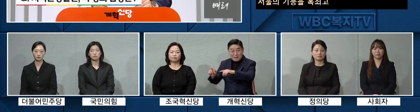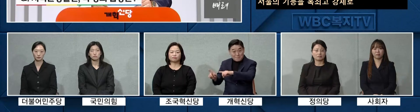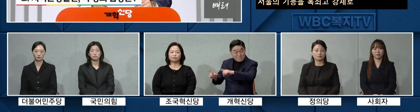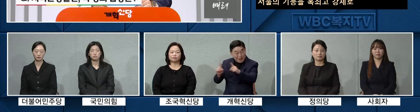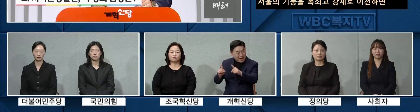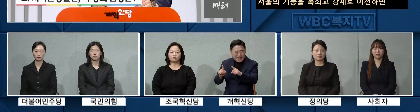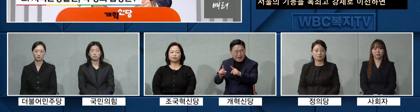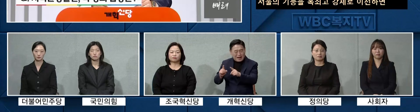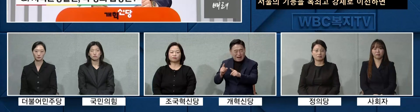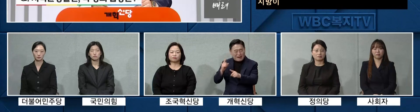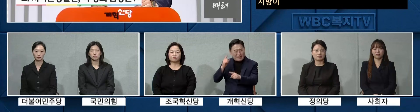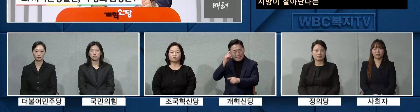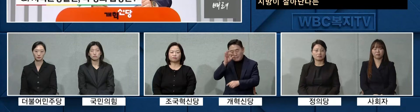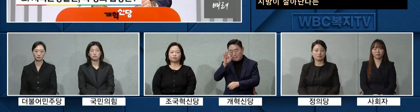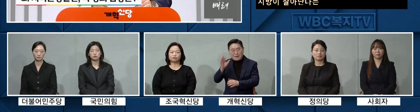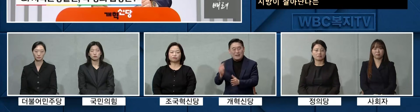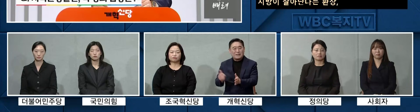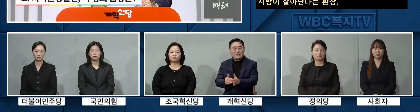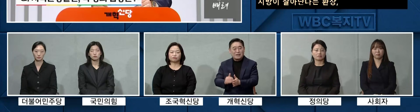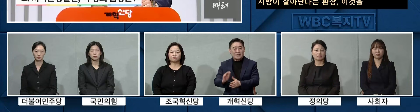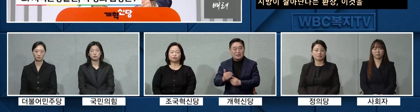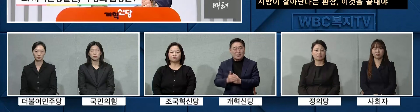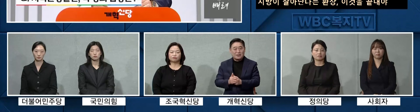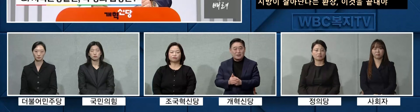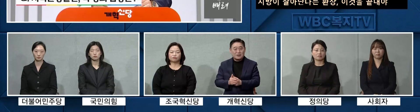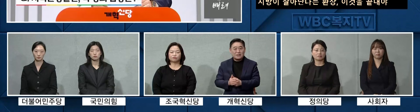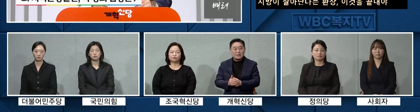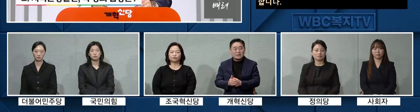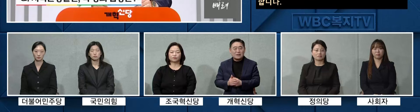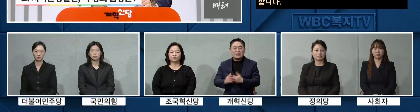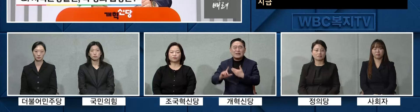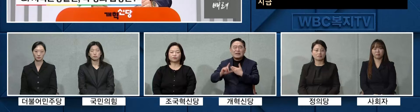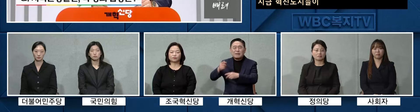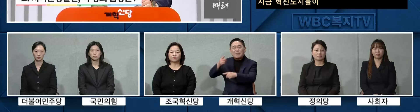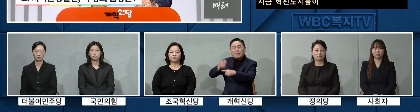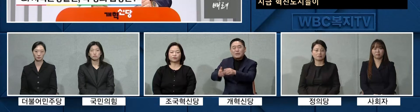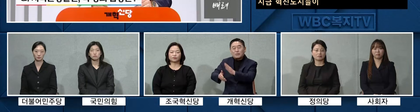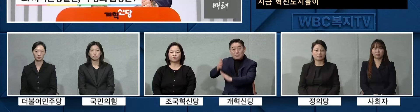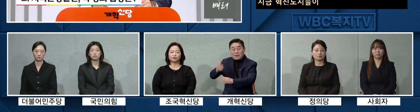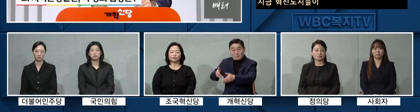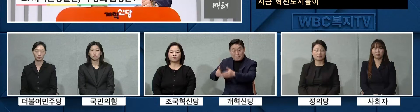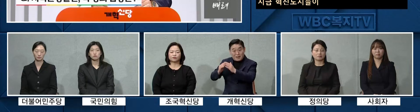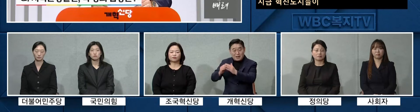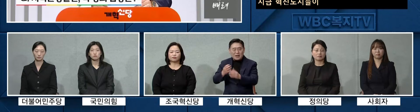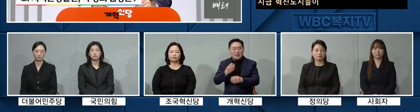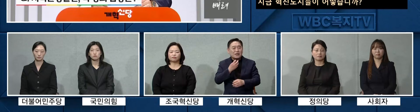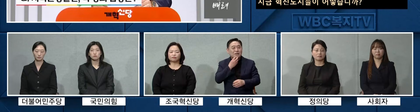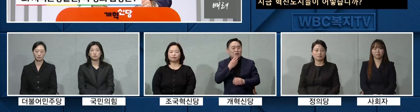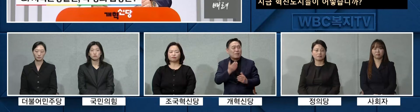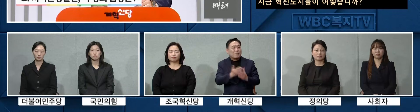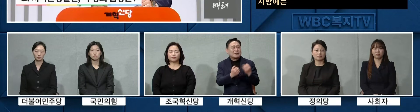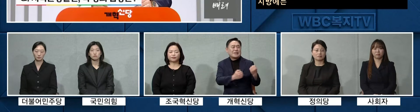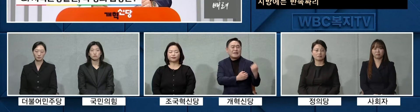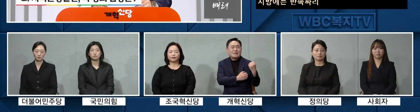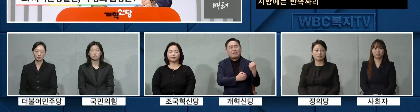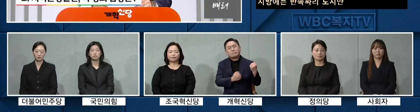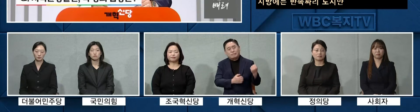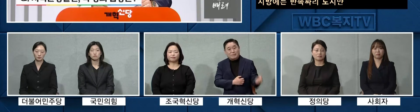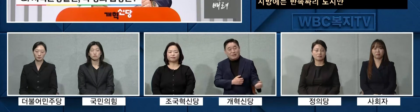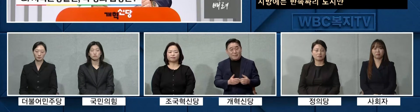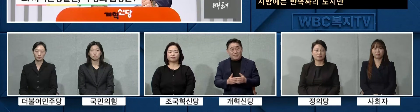합니다. 지금 혁신 도시들이 어떻습니까? 지방에는 반쪽짜리 도시만 생겼고 서울은 성장 동력만